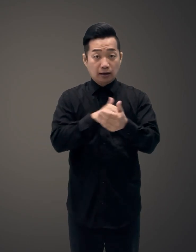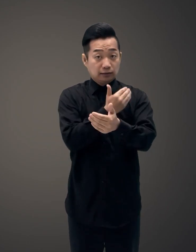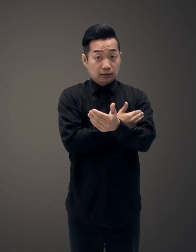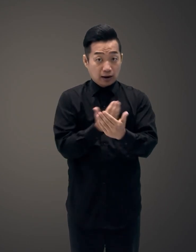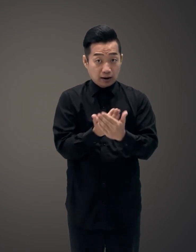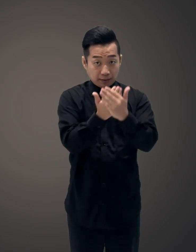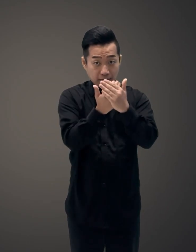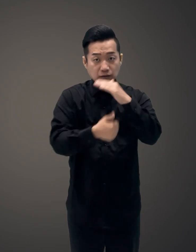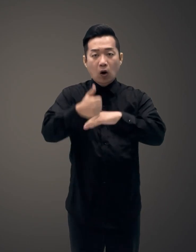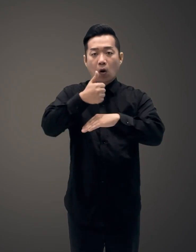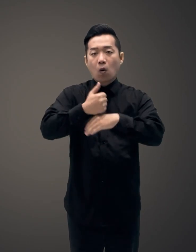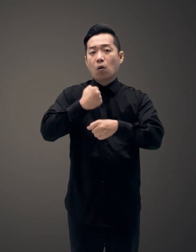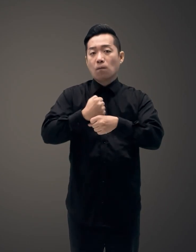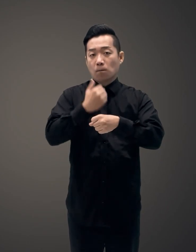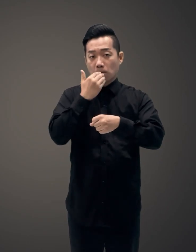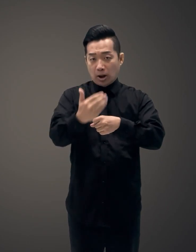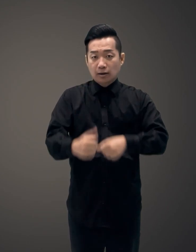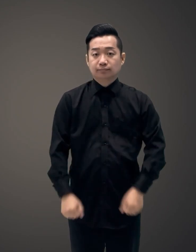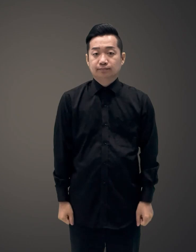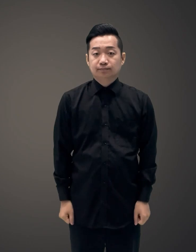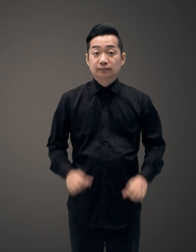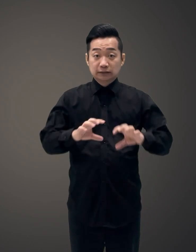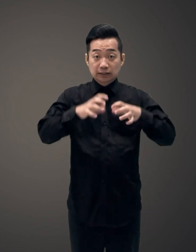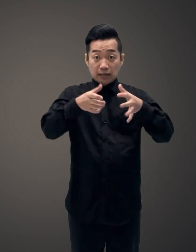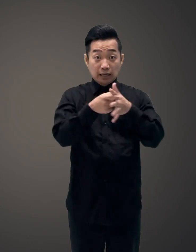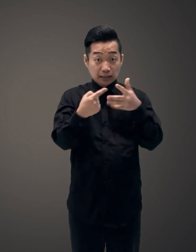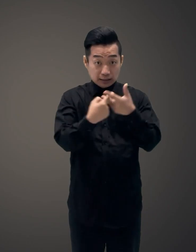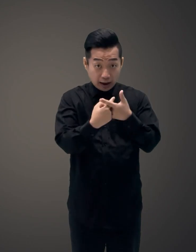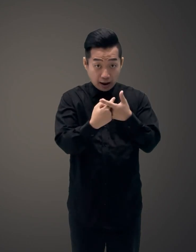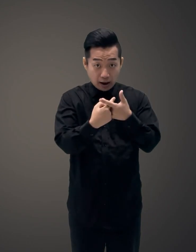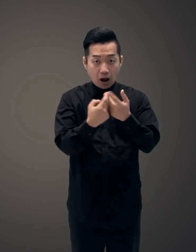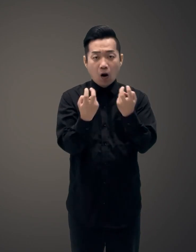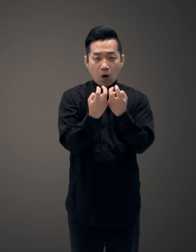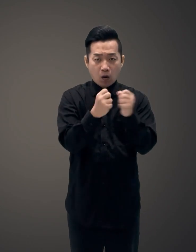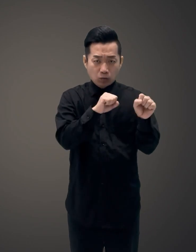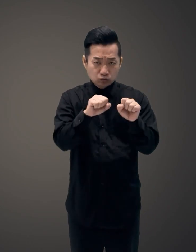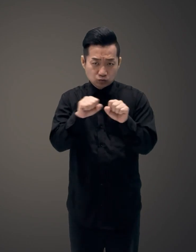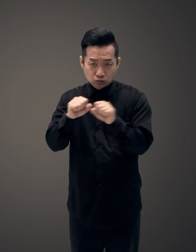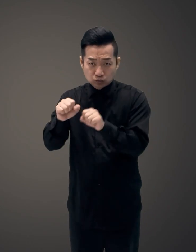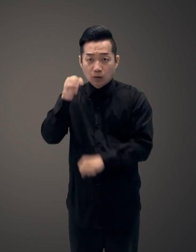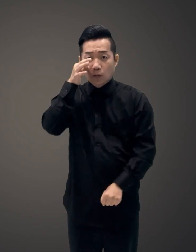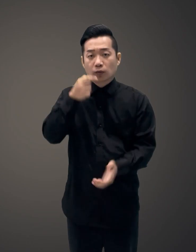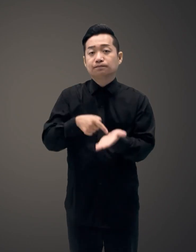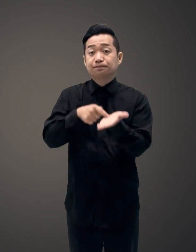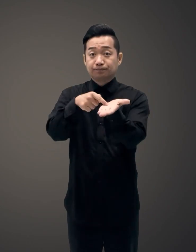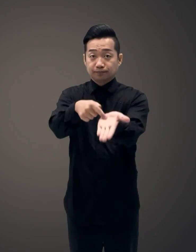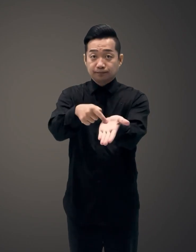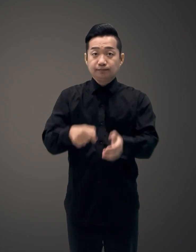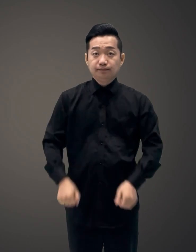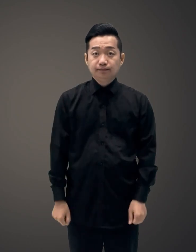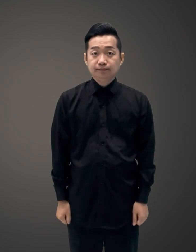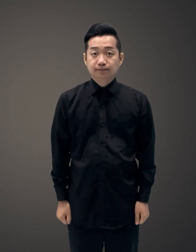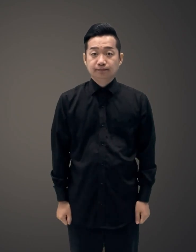자기 개발이나 성공을 도모하며 세상을 이해하는데 어떻게 작용하는지 보여주고자